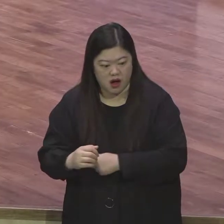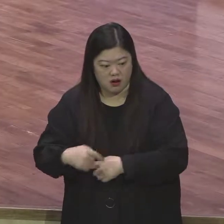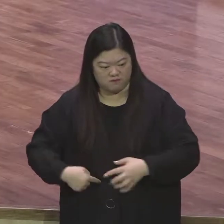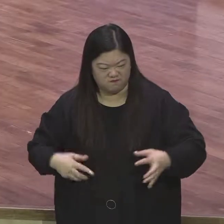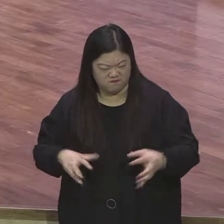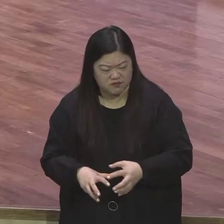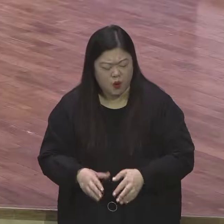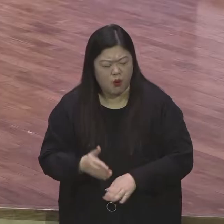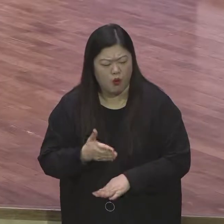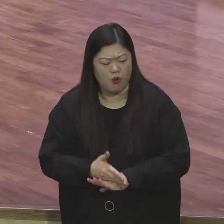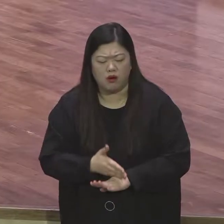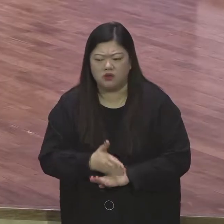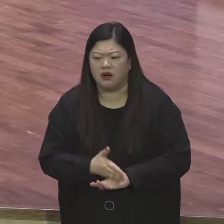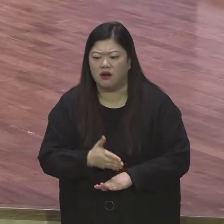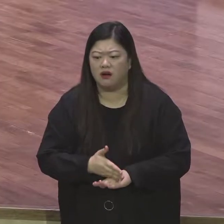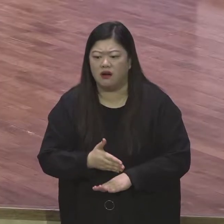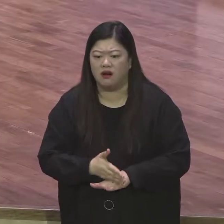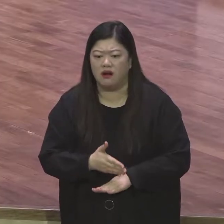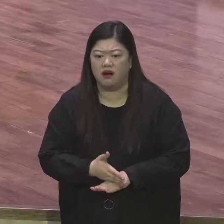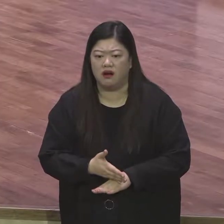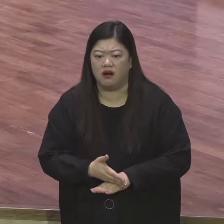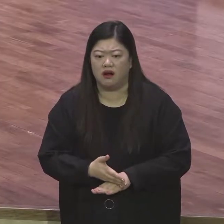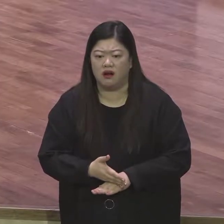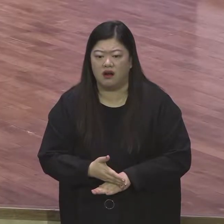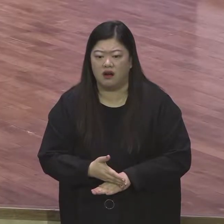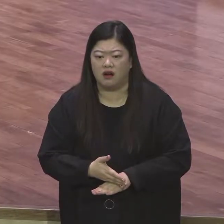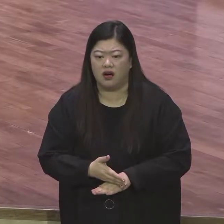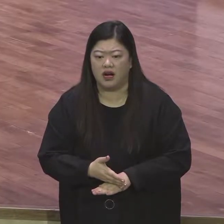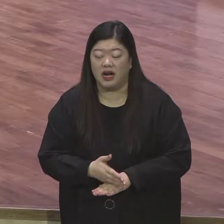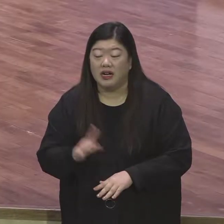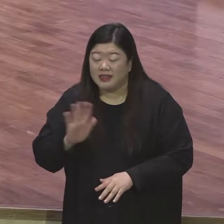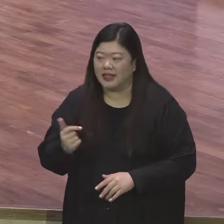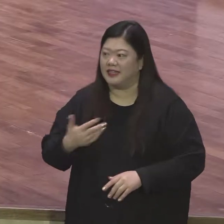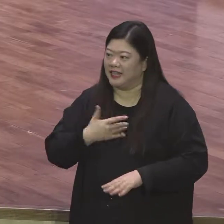정말 감사하구나. 이름도 빚도 없이